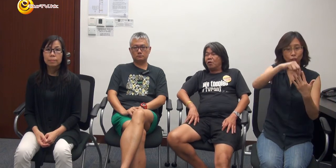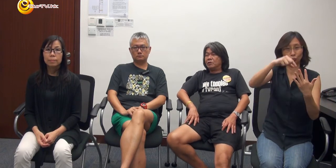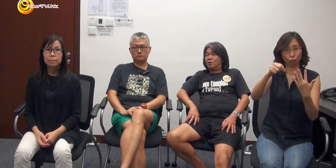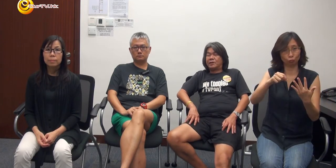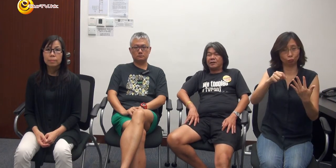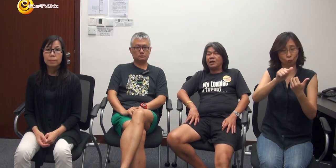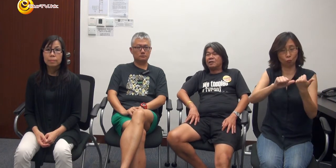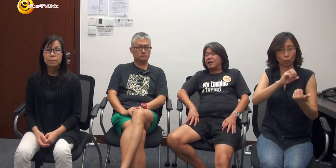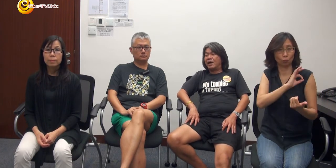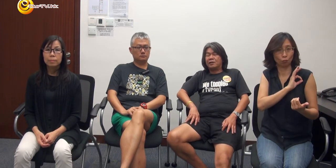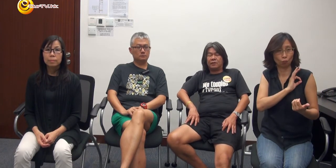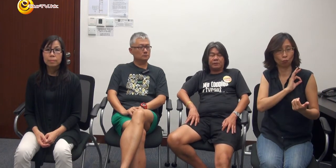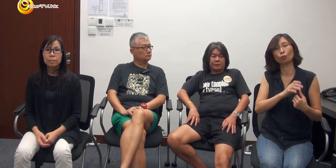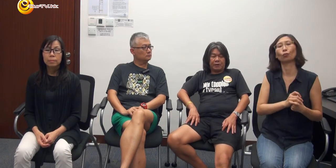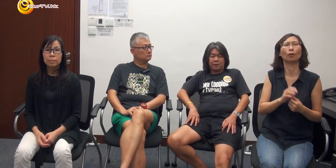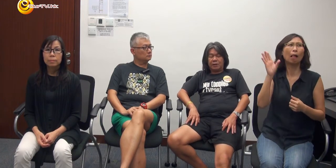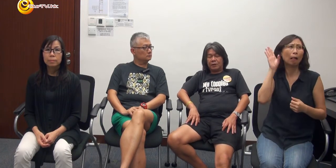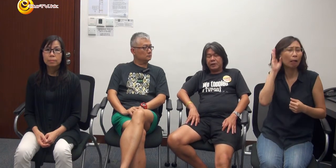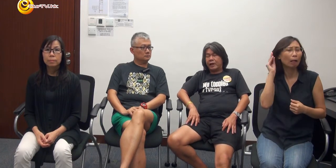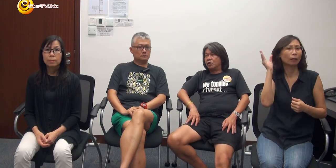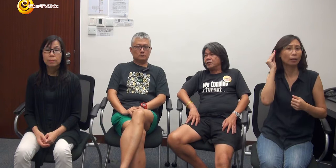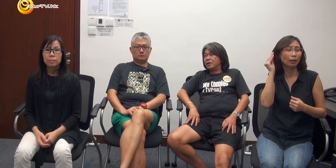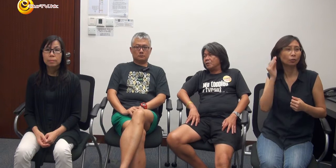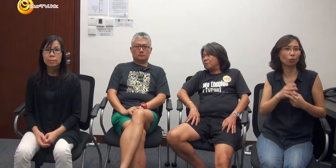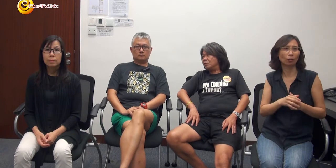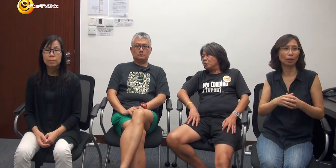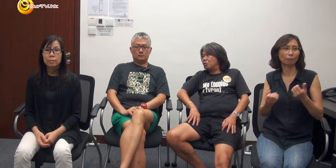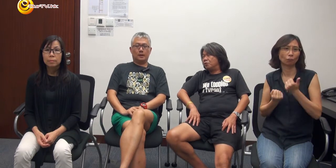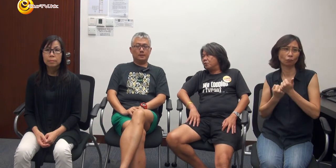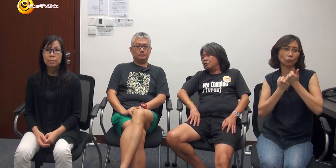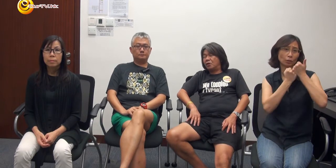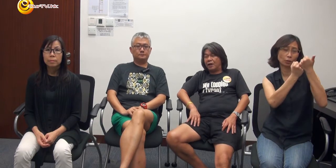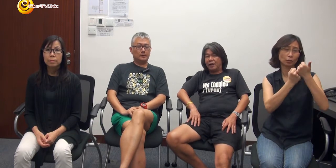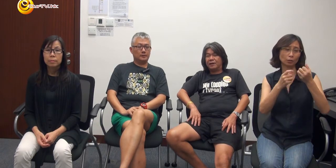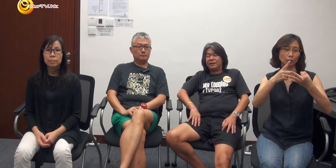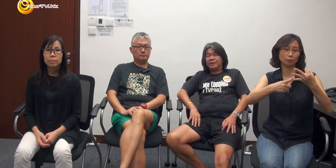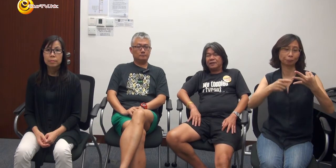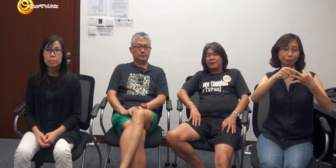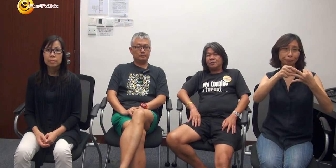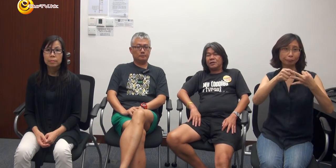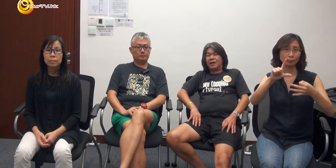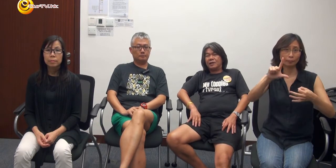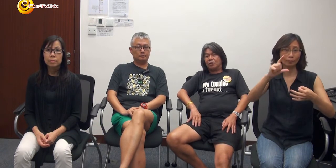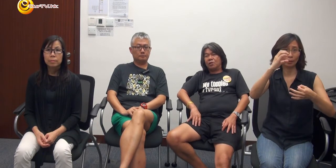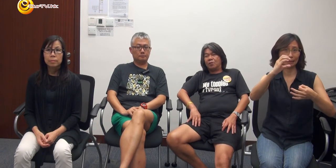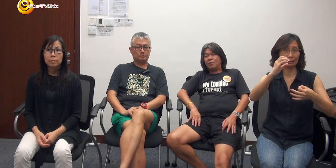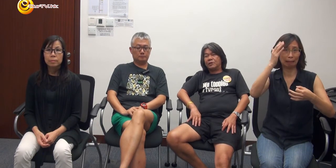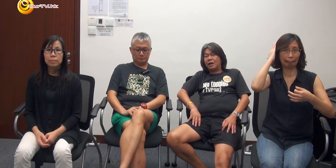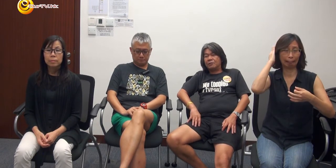講就話淨係得即係淨係推薦阿陳文敏做嗰個副校長嘅，咁而家咧就我話唔得，因為